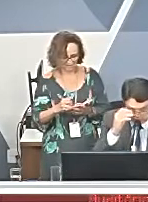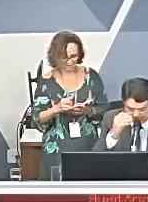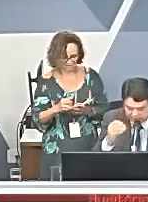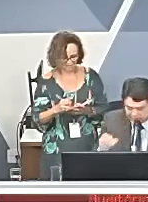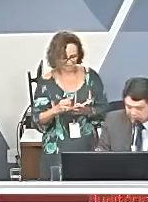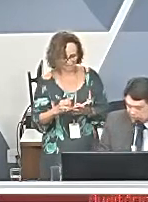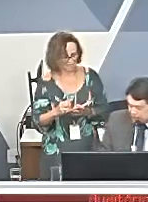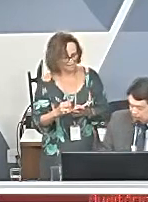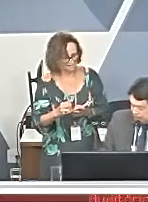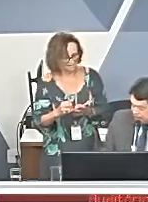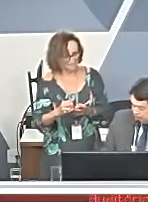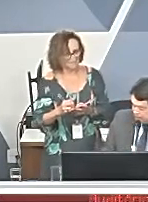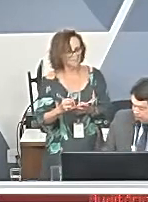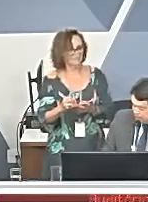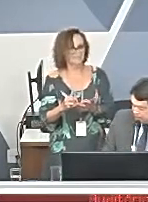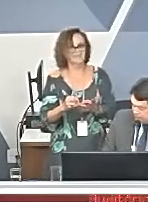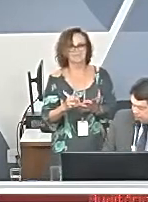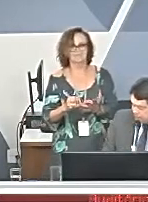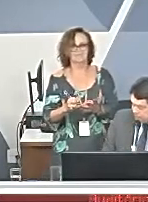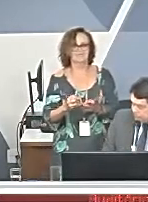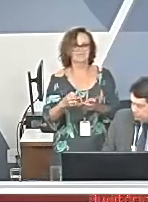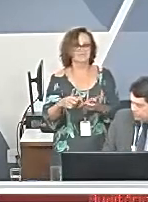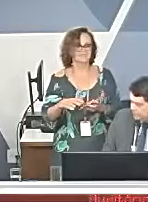finais a deputada